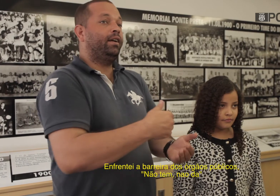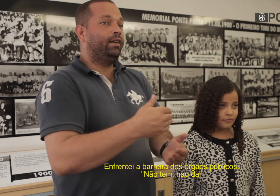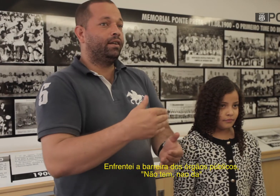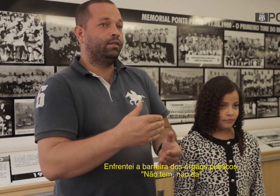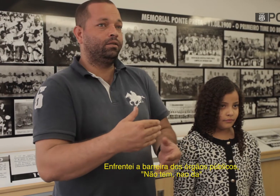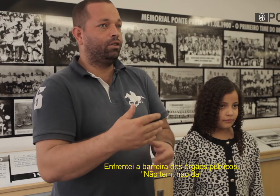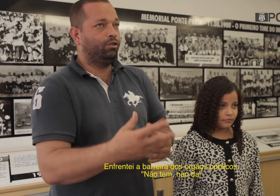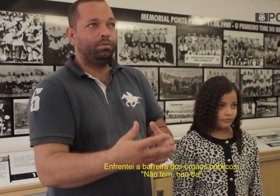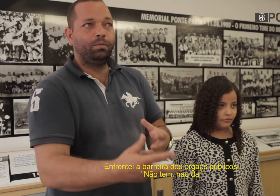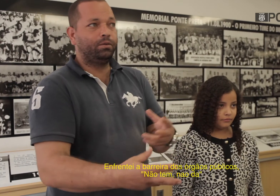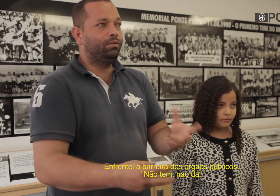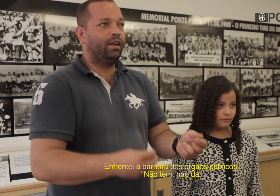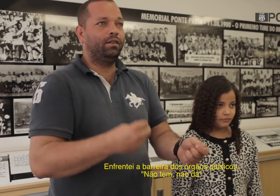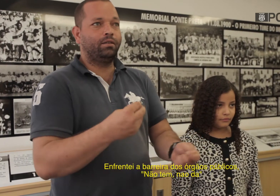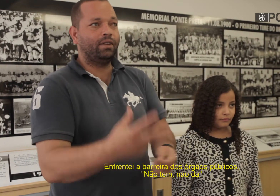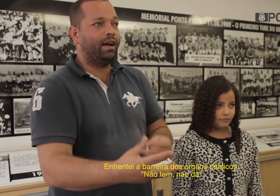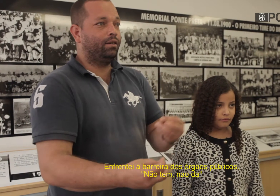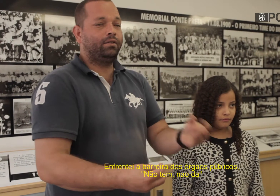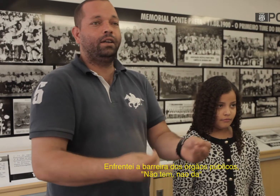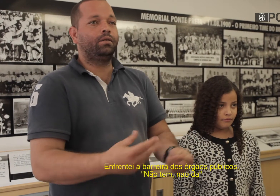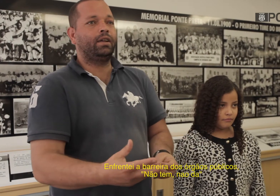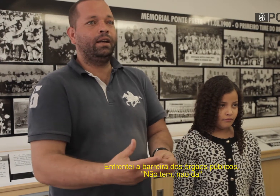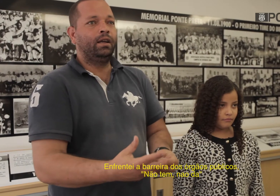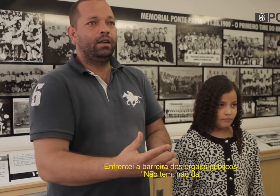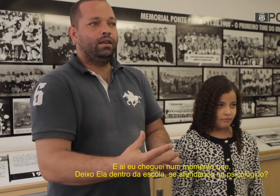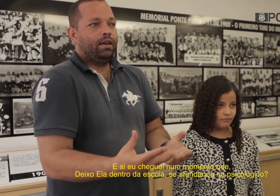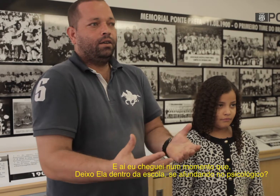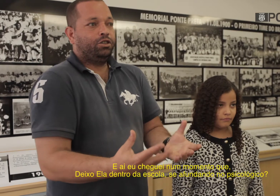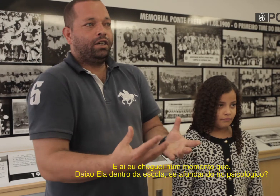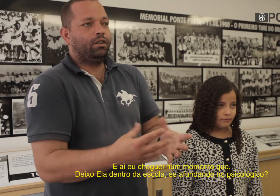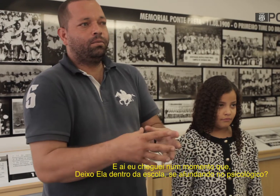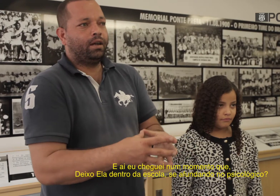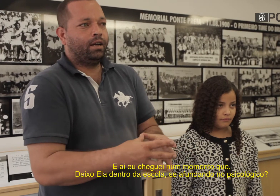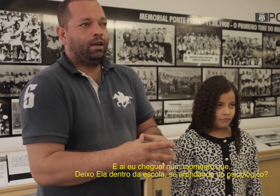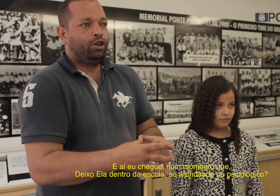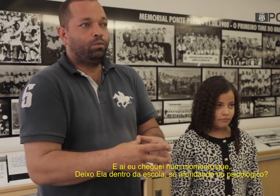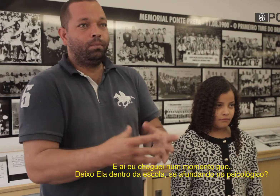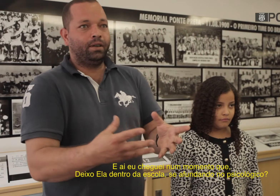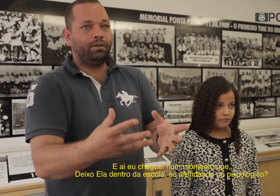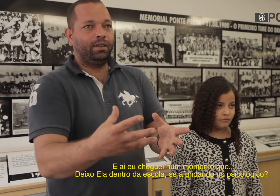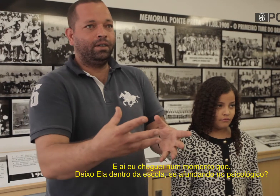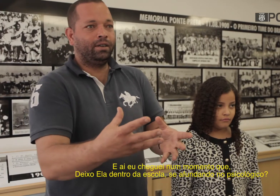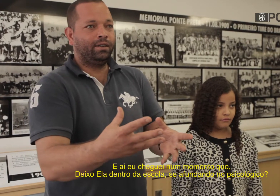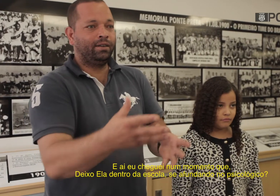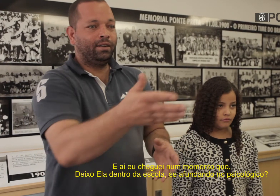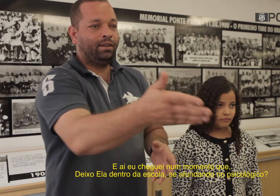enfrentei a barreira, os órgãos públicos, não tem, não dá, e aí eu cheguei num momento